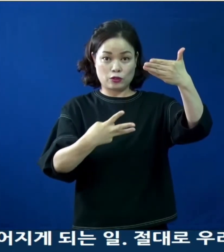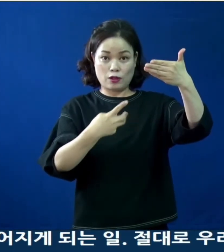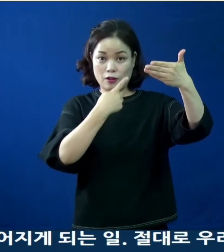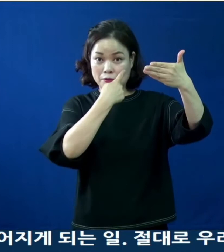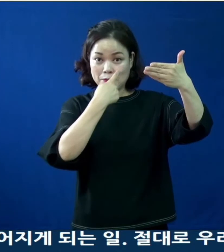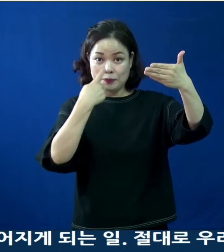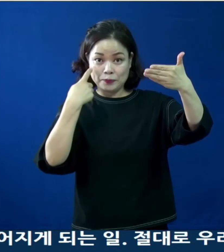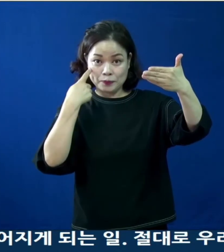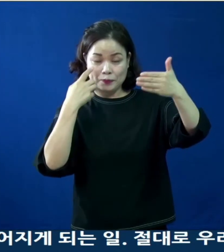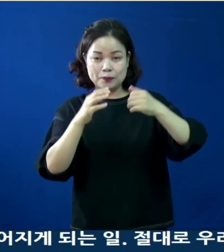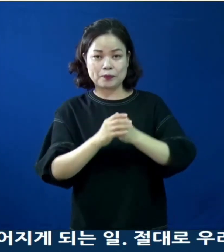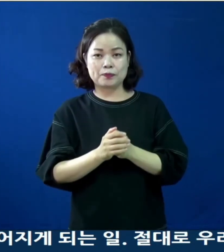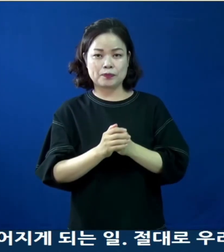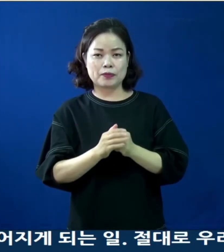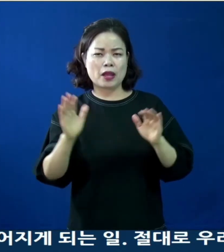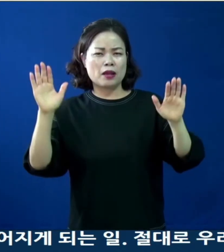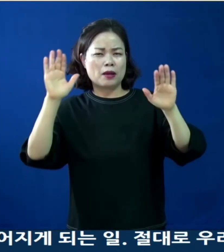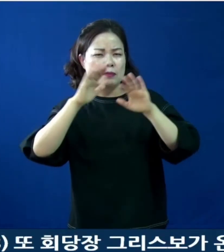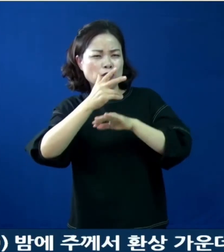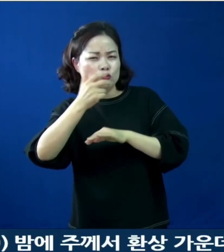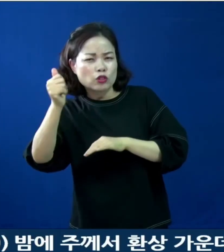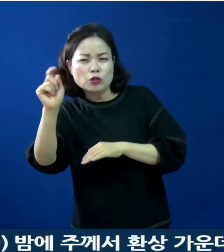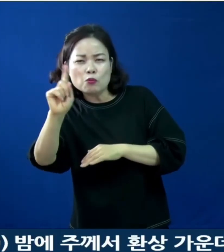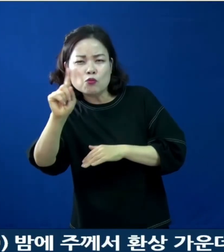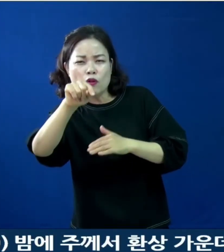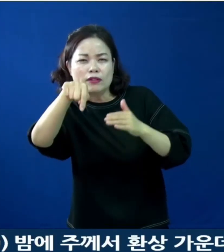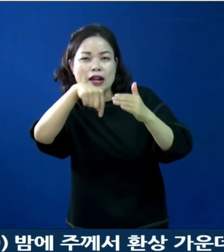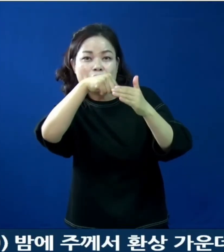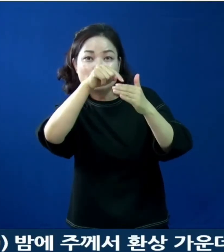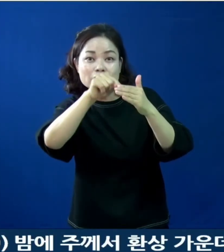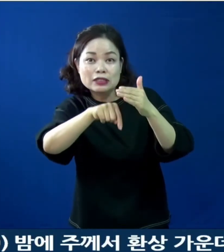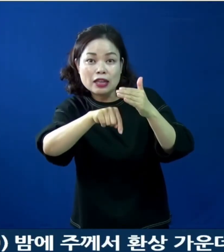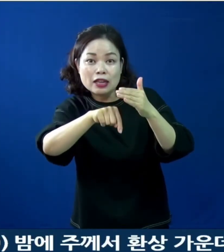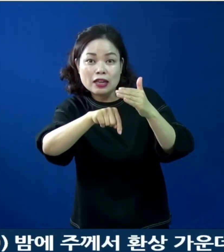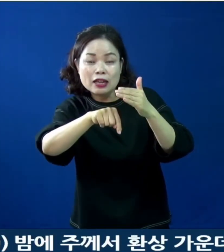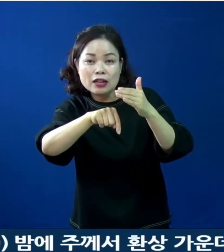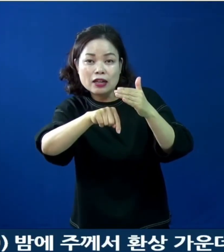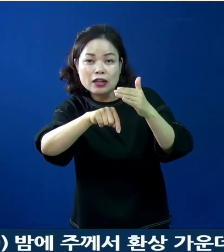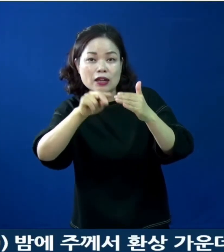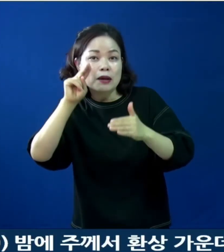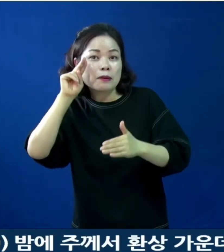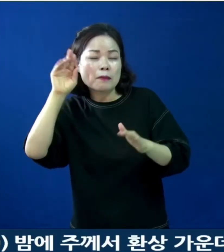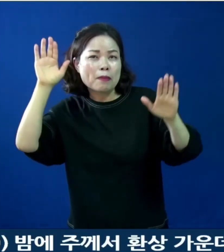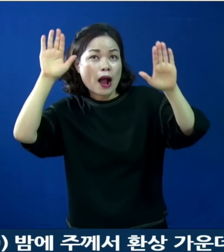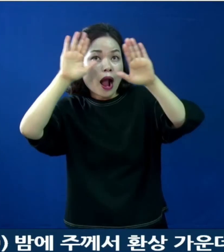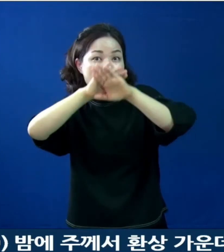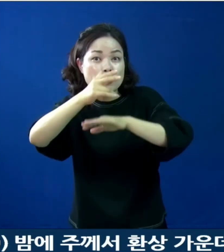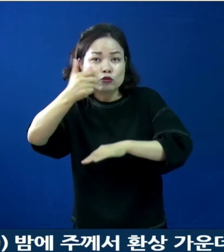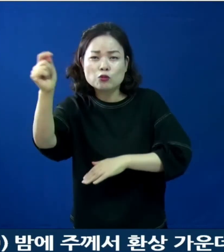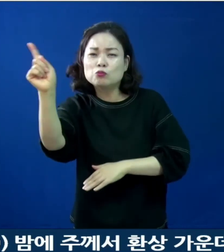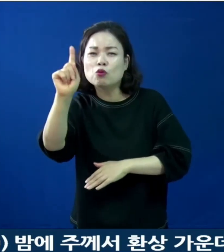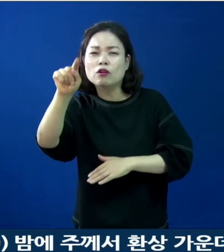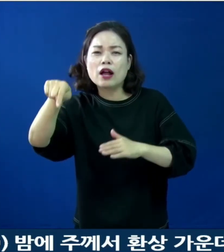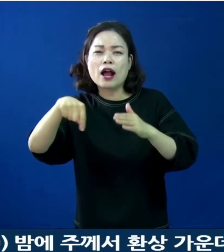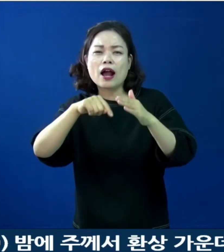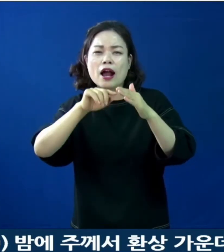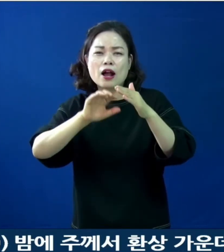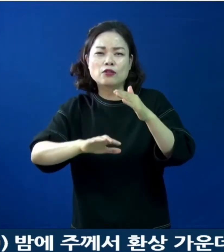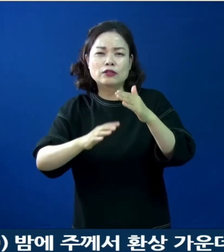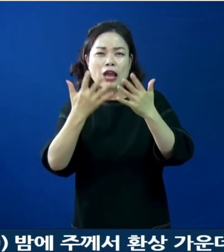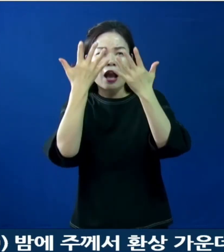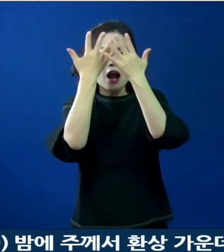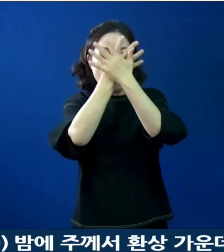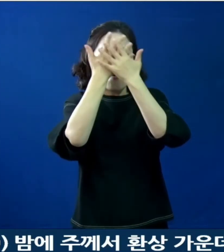확인하십시다. 밤에 주께서 무엇 가운데? 한 번 더. 밤에 주께서 무엇 가운데? 환상